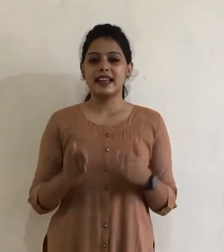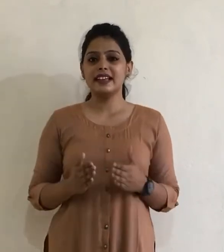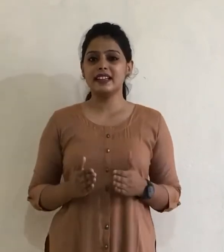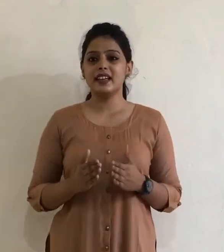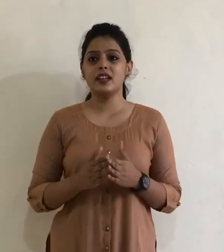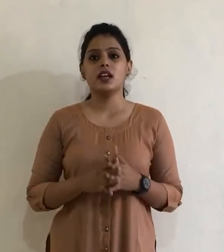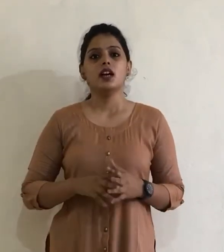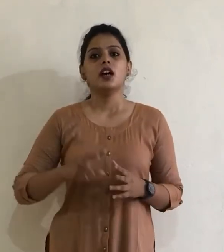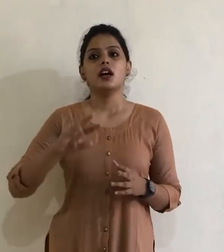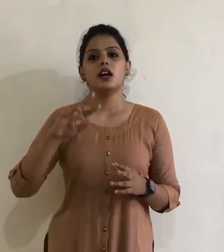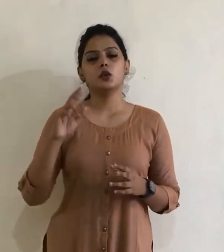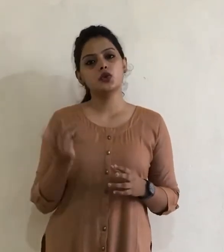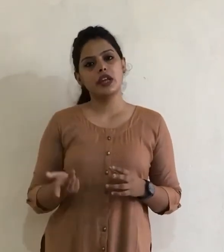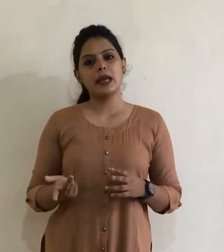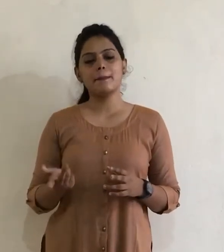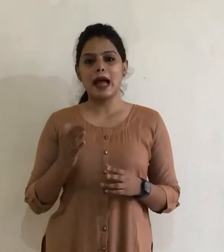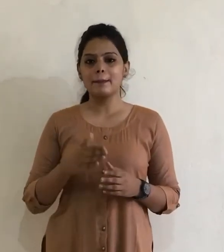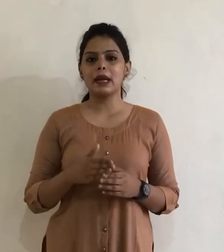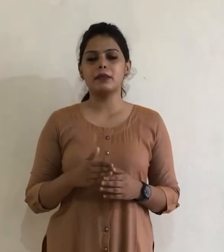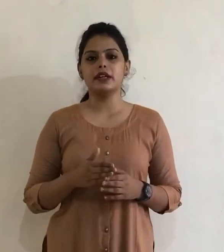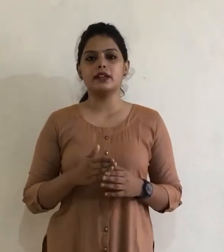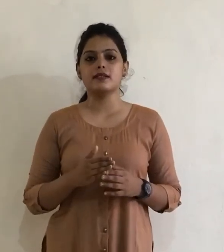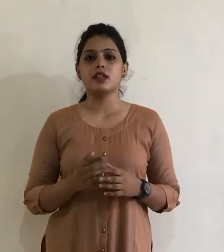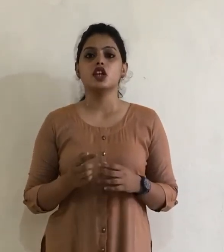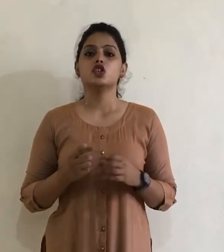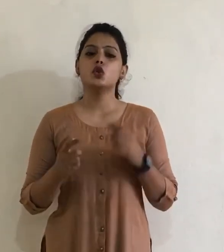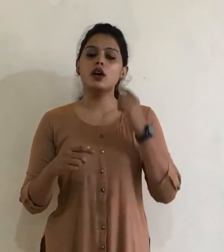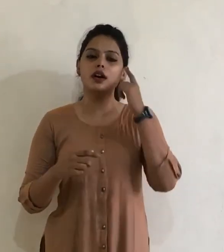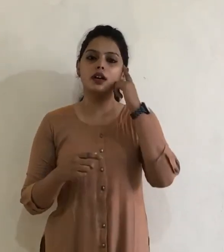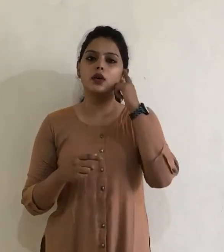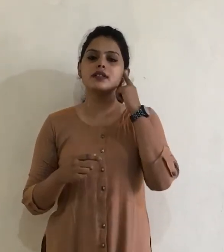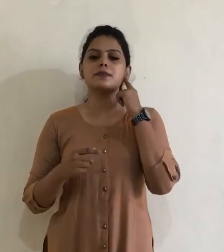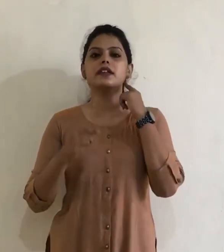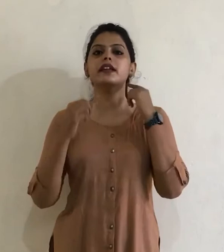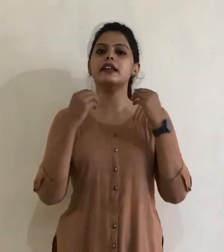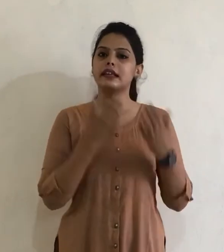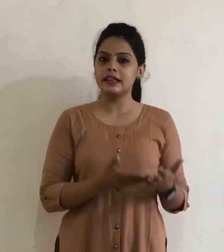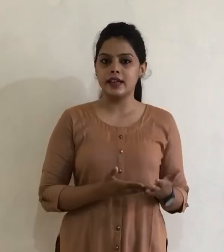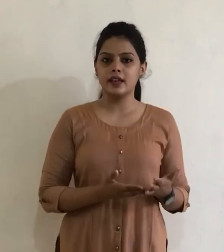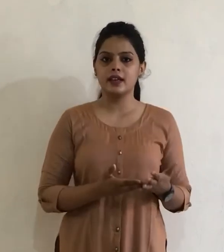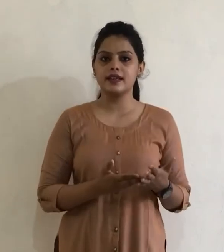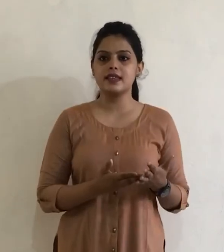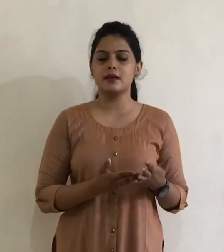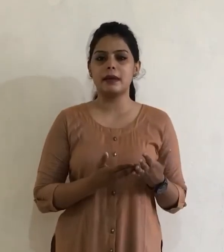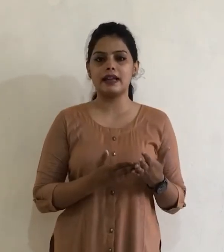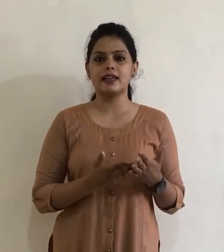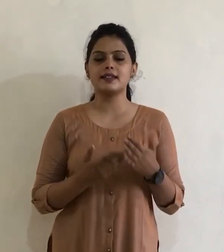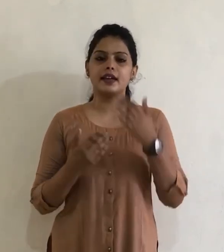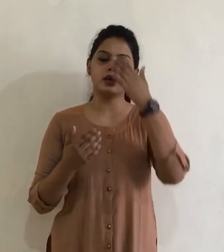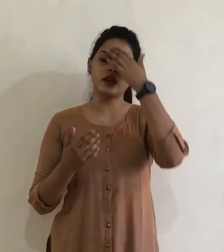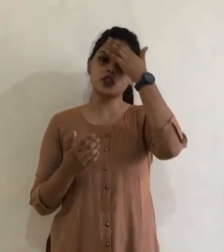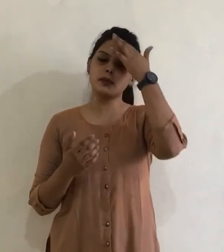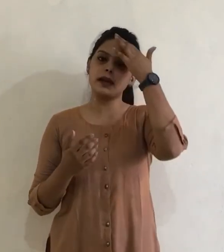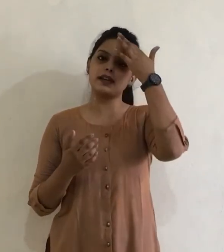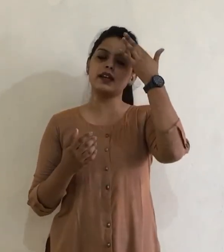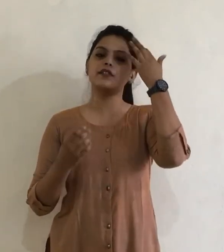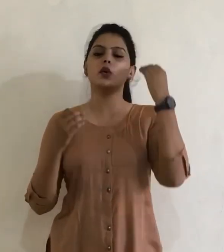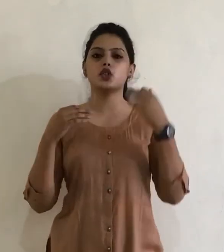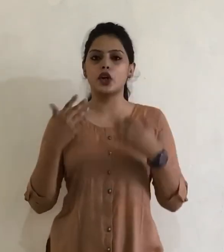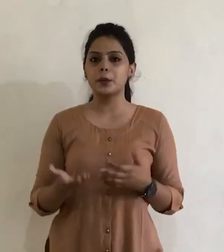सेकेंड थिंग, दूसरे है बैंक प्राइमरी डीलर्स. जो अगर कोई सब्सिडरी नहीं है किसी बैंक की, स्टेडियम कमर्शियल बैंक की, या फिर कोई जॉइंट